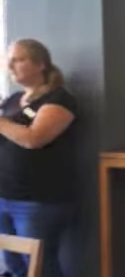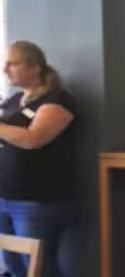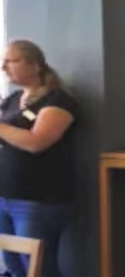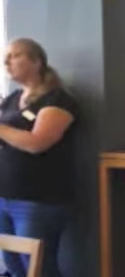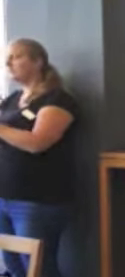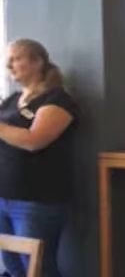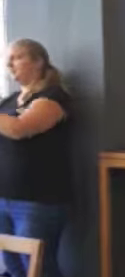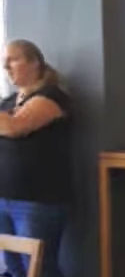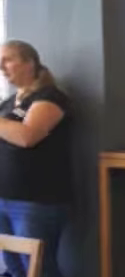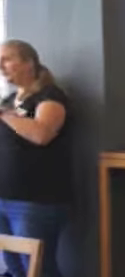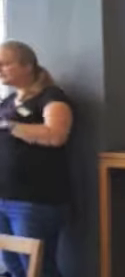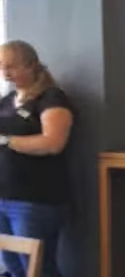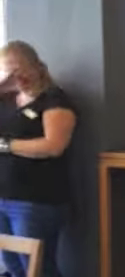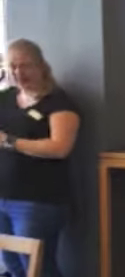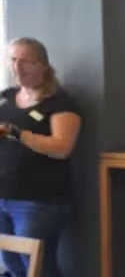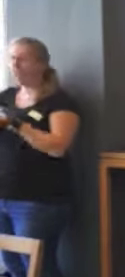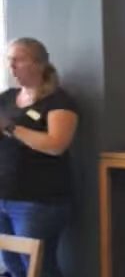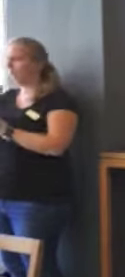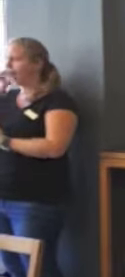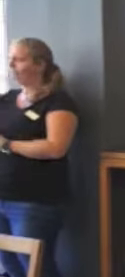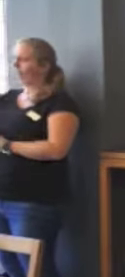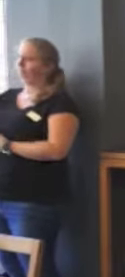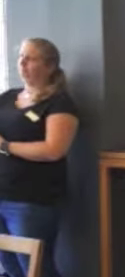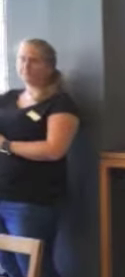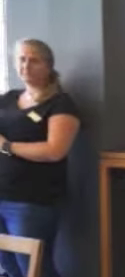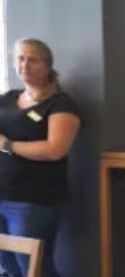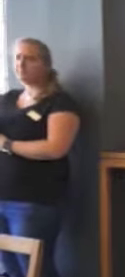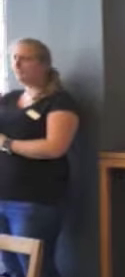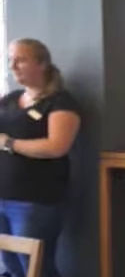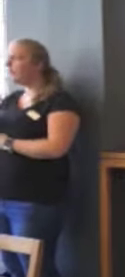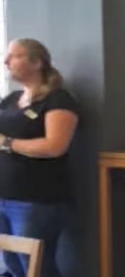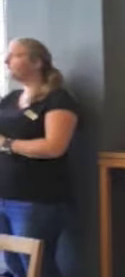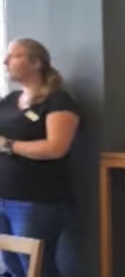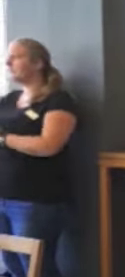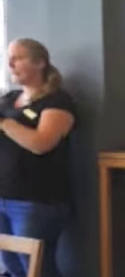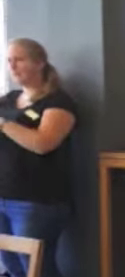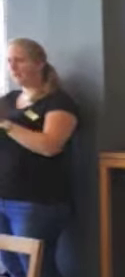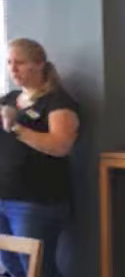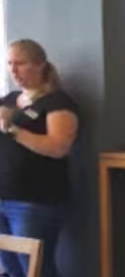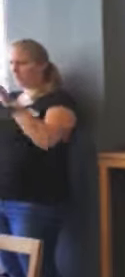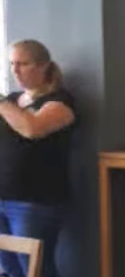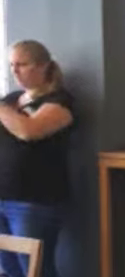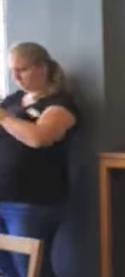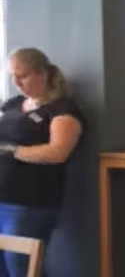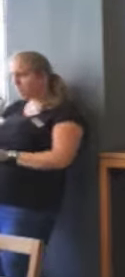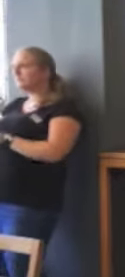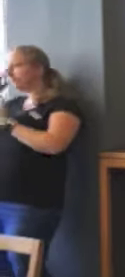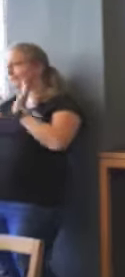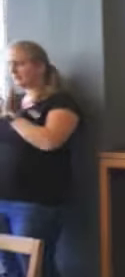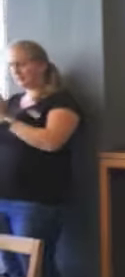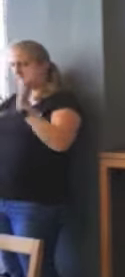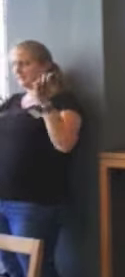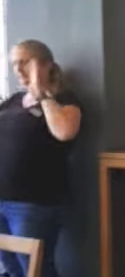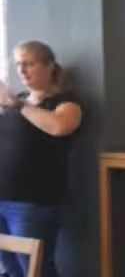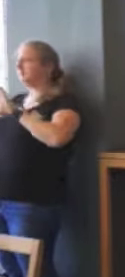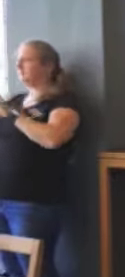en karta, gamla kartor är jättestora. Det kan vara upp till 40 delar som ska sedan sättas ihop så att det går att se i en